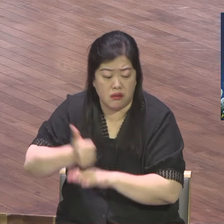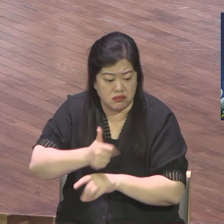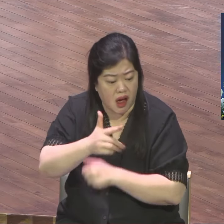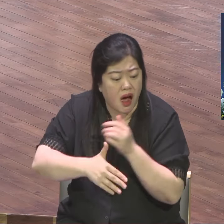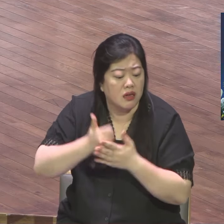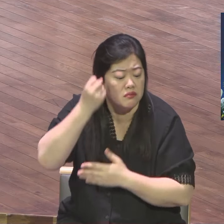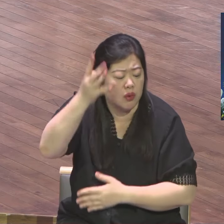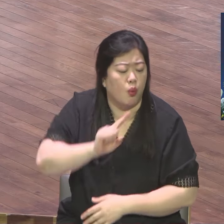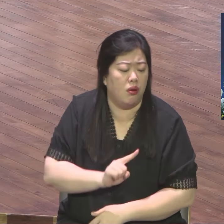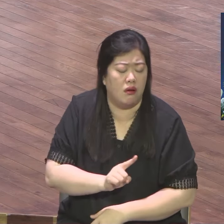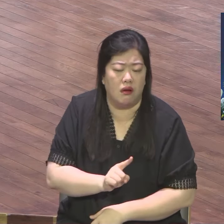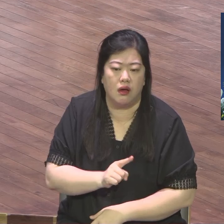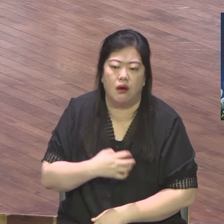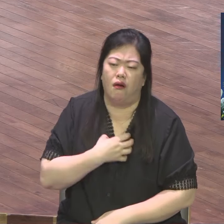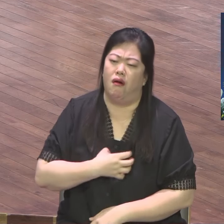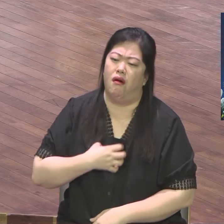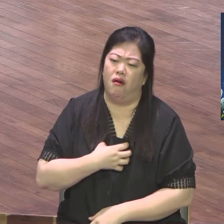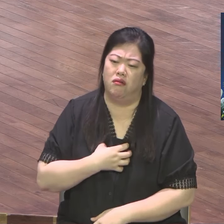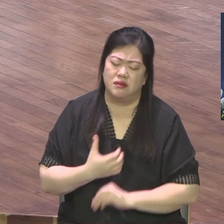그래서 안 죽을 만큼은 주는 거예요.